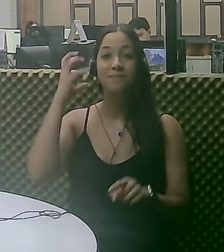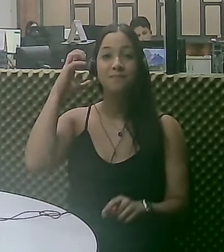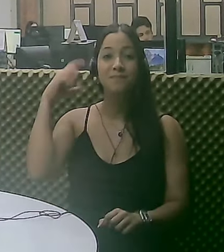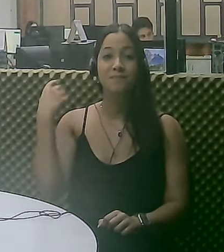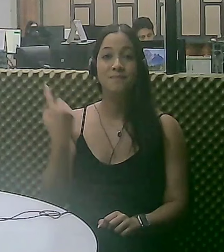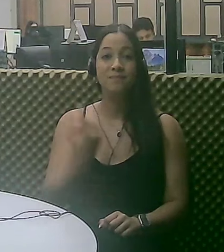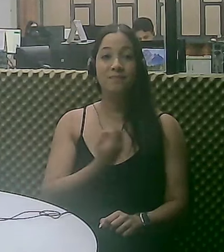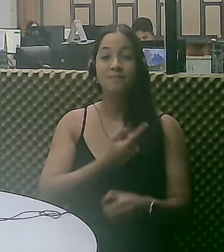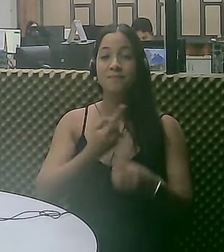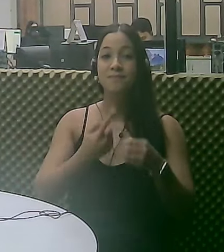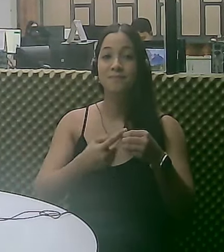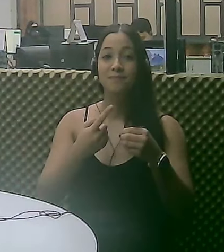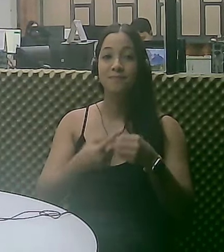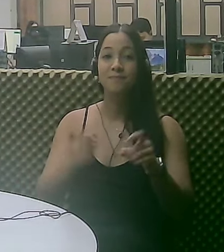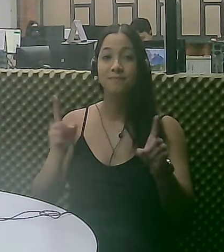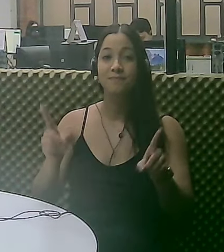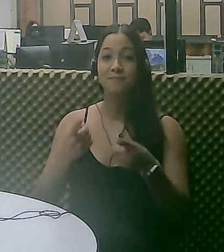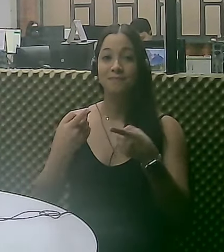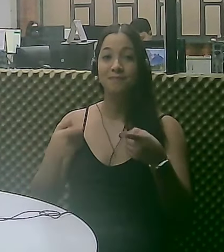Rádio Nossa Cidade.